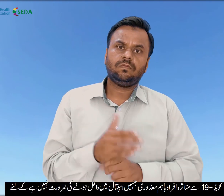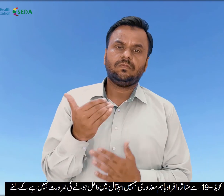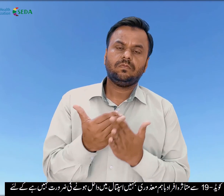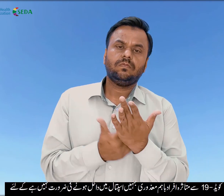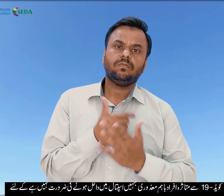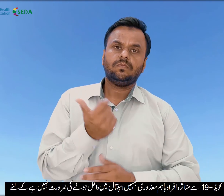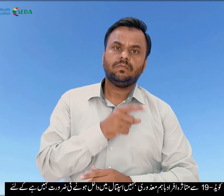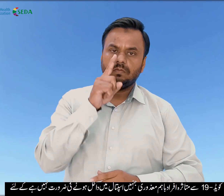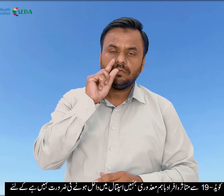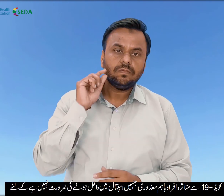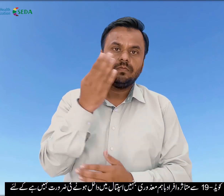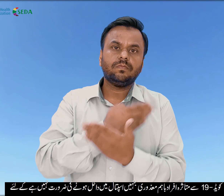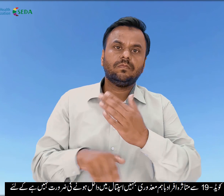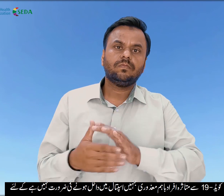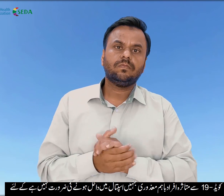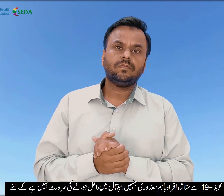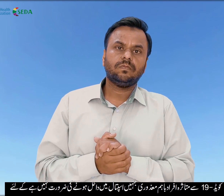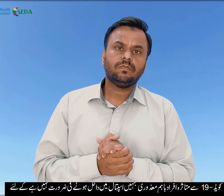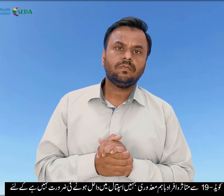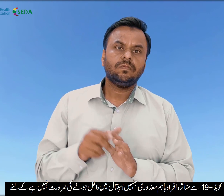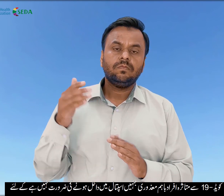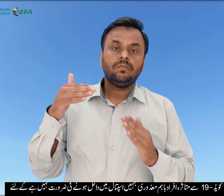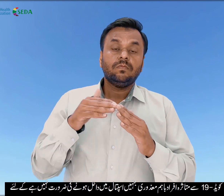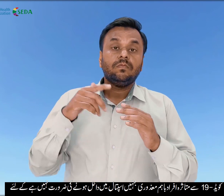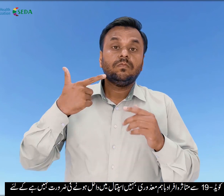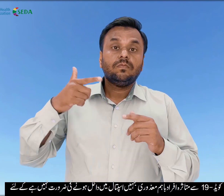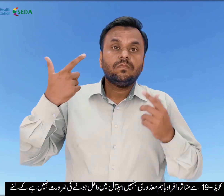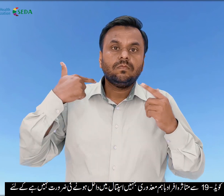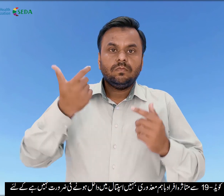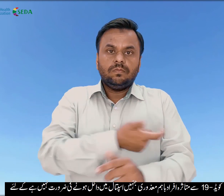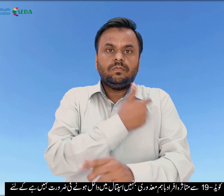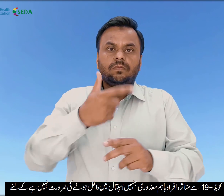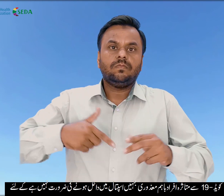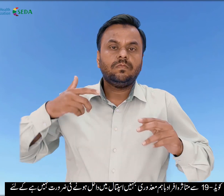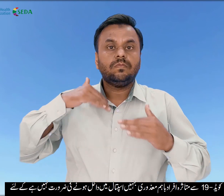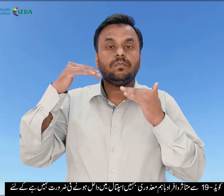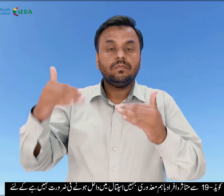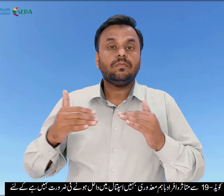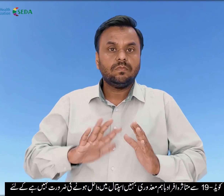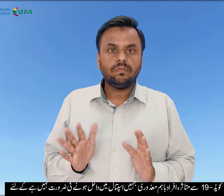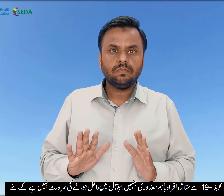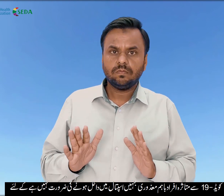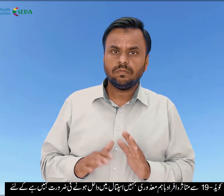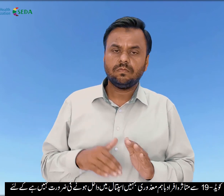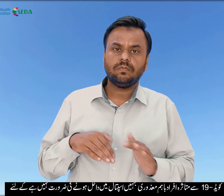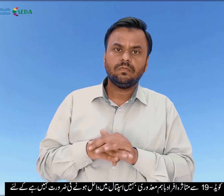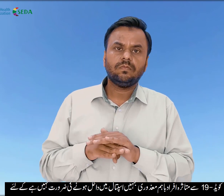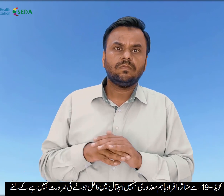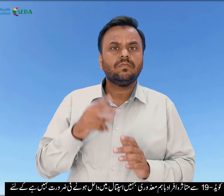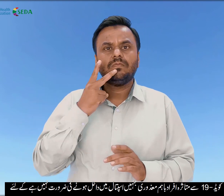کووڈ-19 سے متاثرہ افراد باہم معذوری جنہیں ہسپتال میں داخل ہونے کی ضرورت نہیں ہے کے